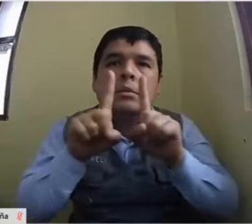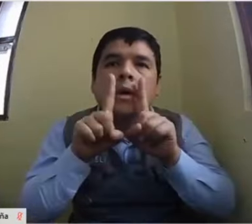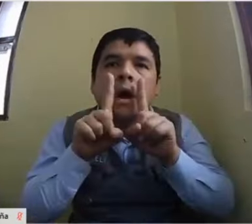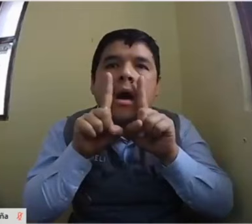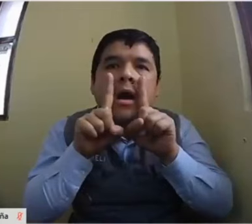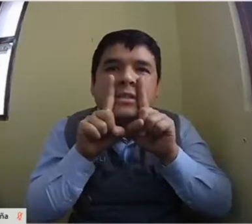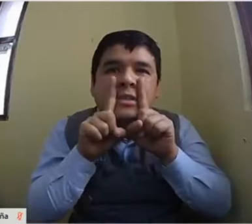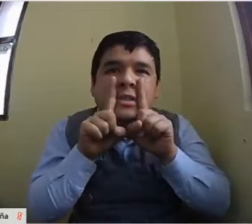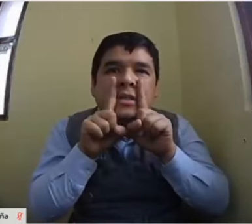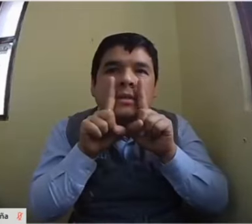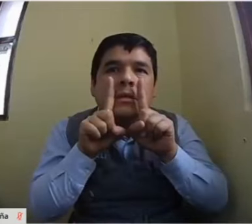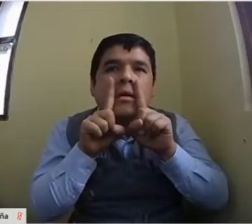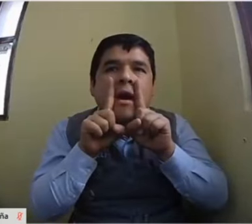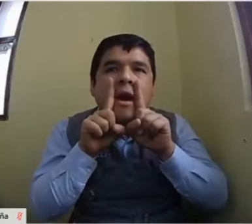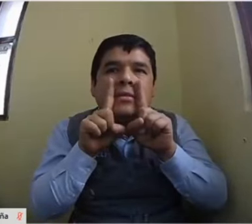Y antiguamente